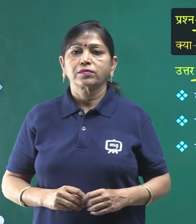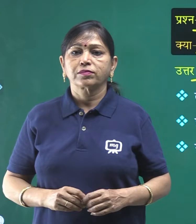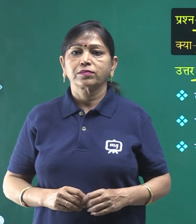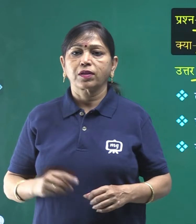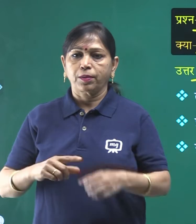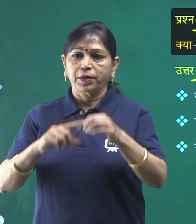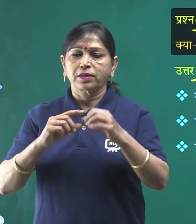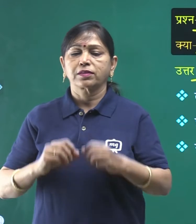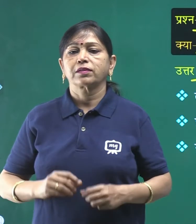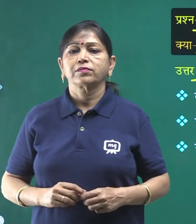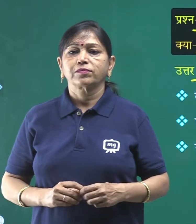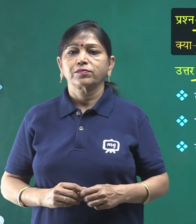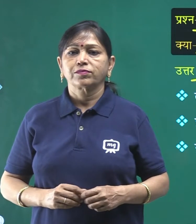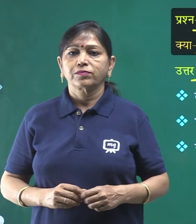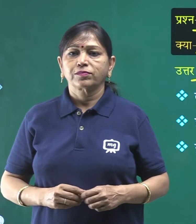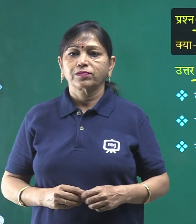अभिलक्षण